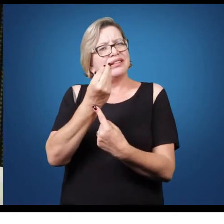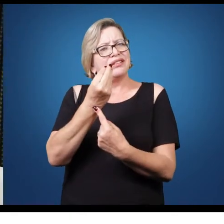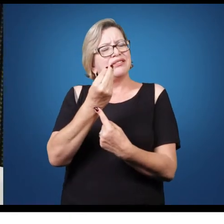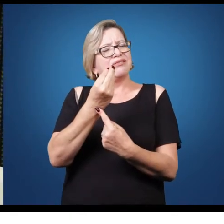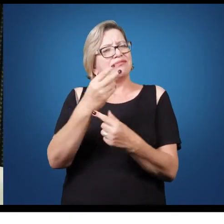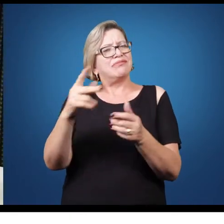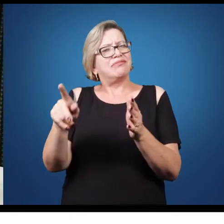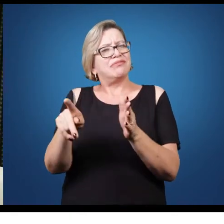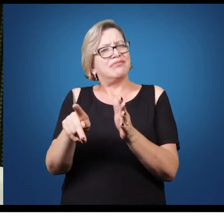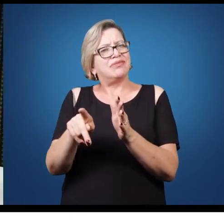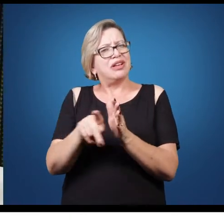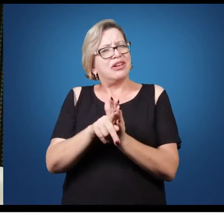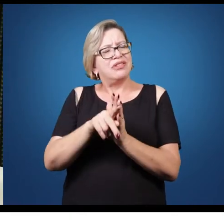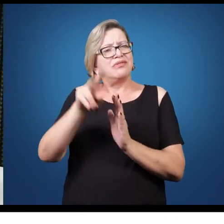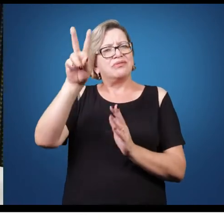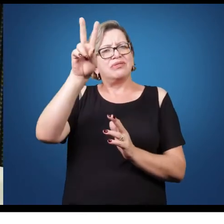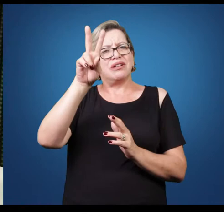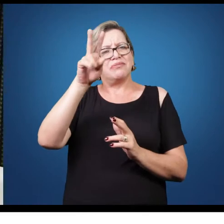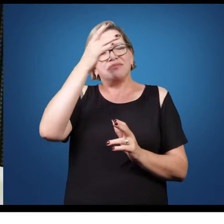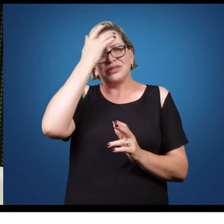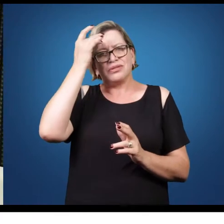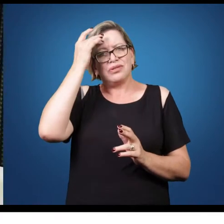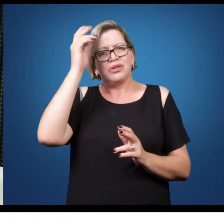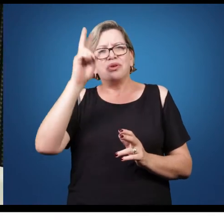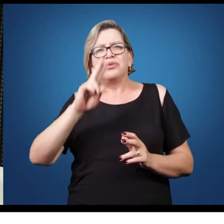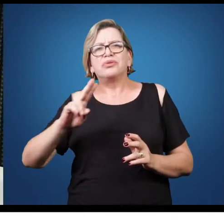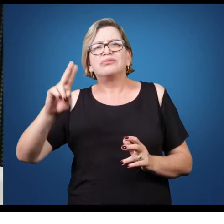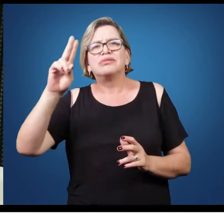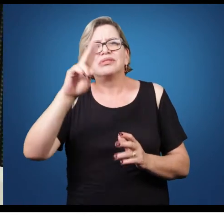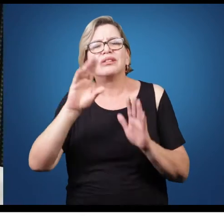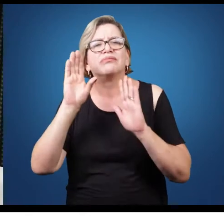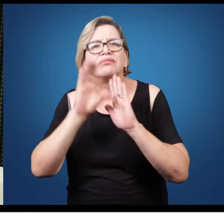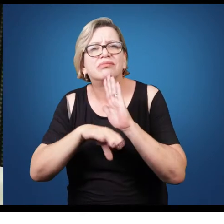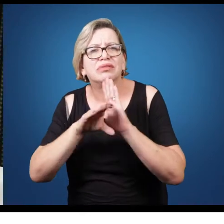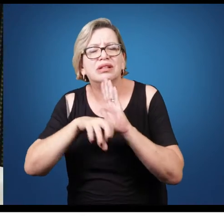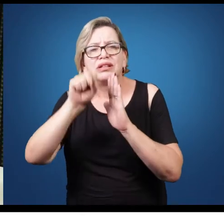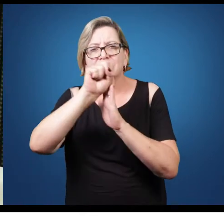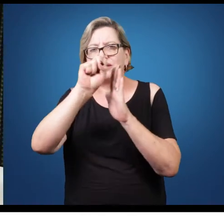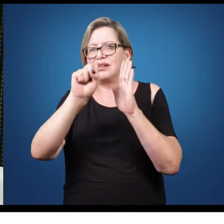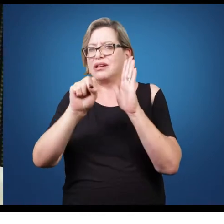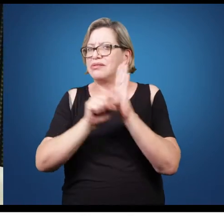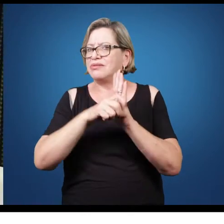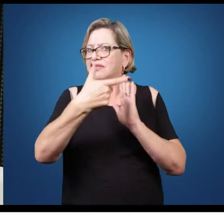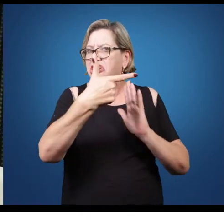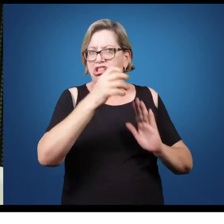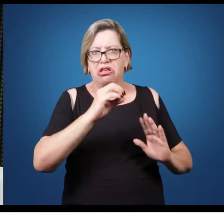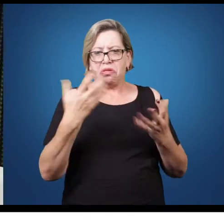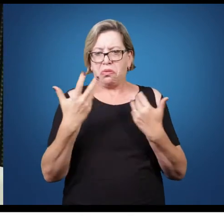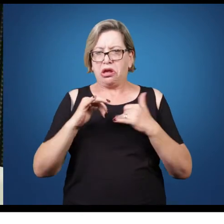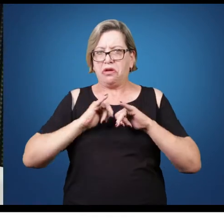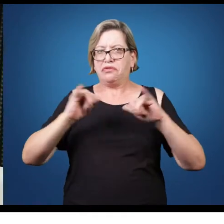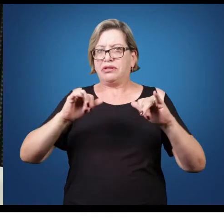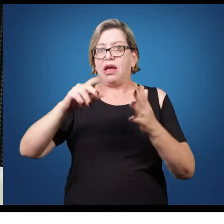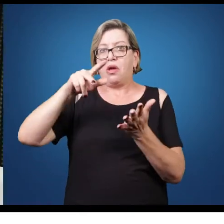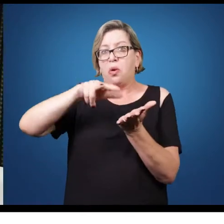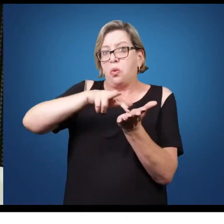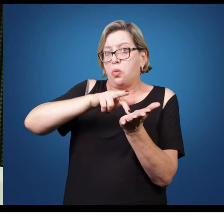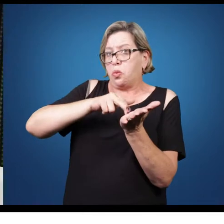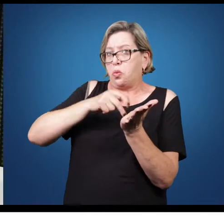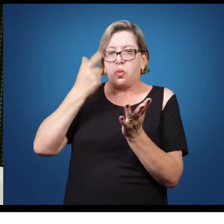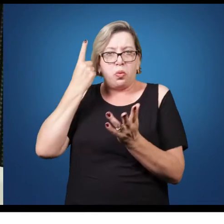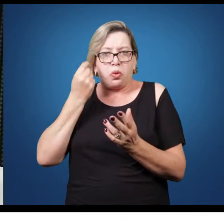foram um certo modo utilizados pelo sistema financeiro do século 21 seja eu queria dizer que michael jackson - bom porque ele foi